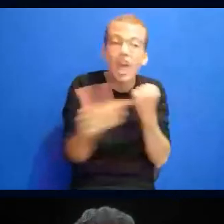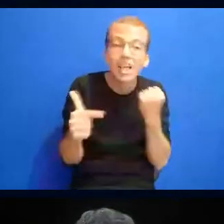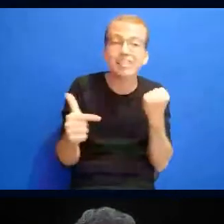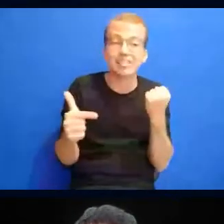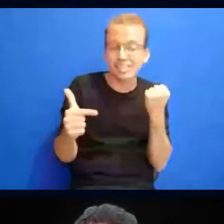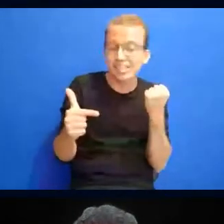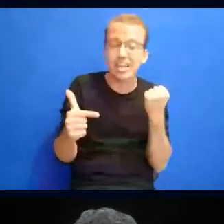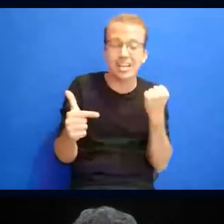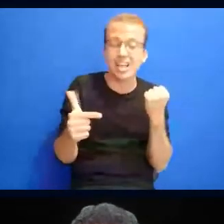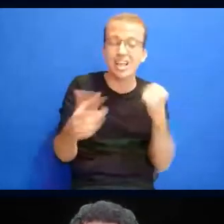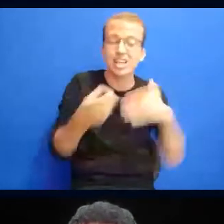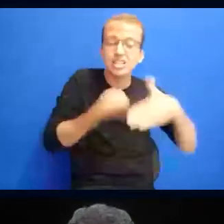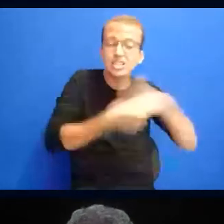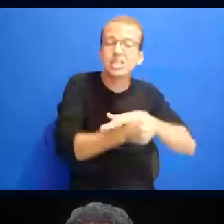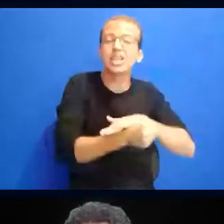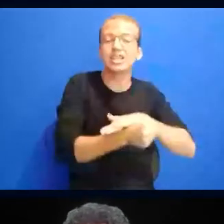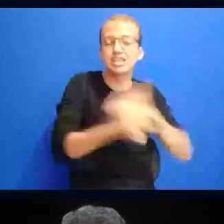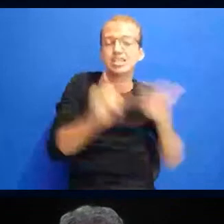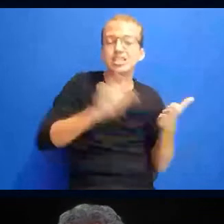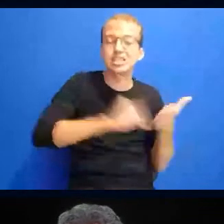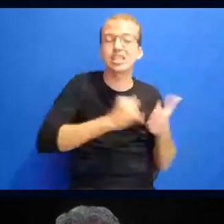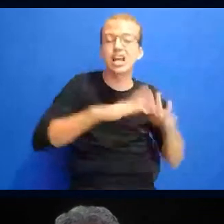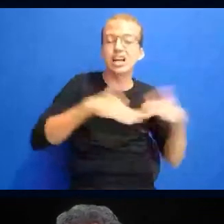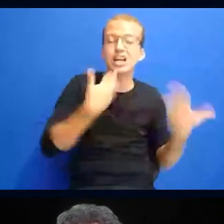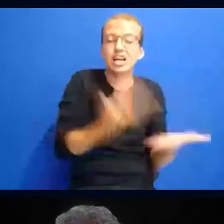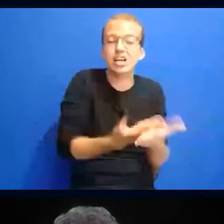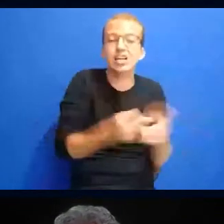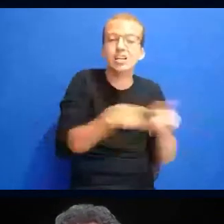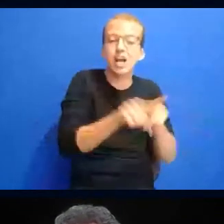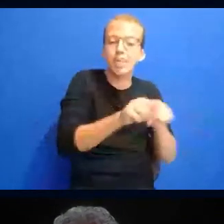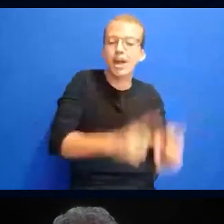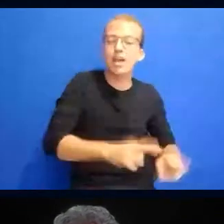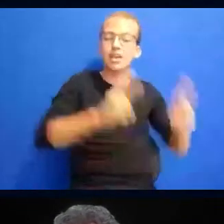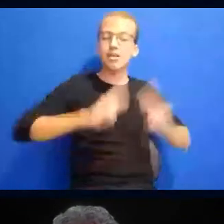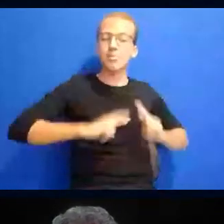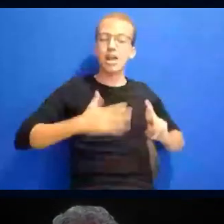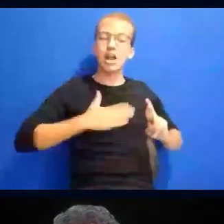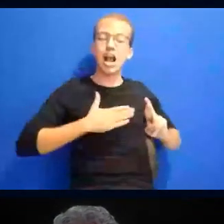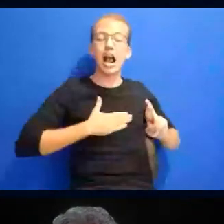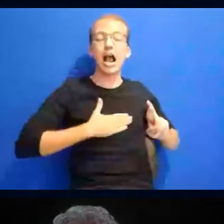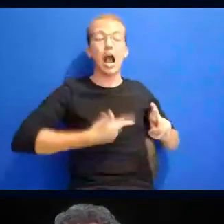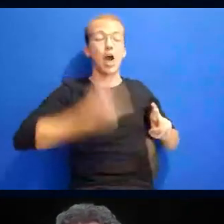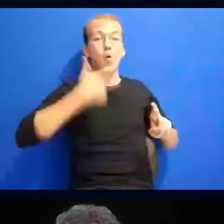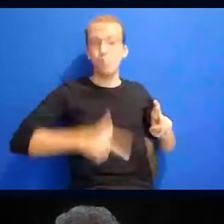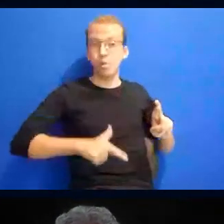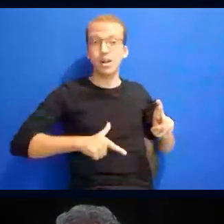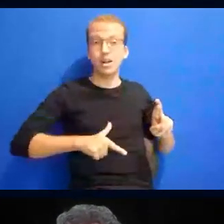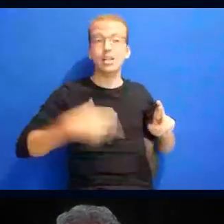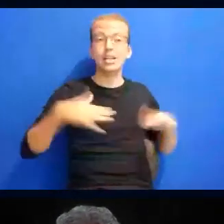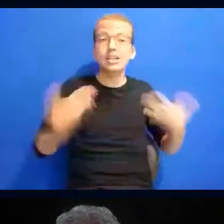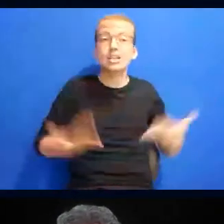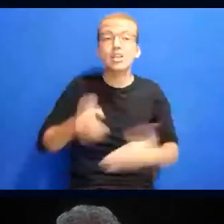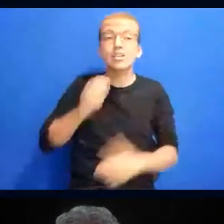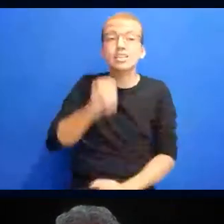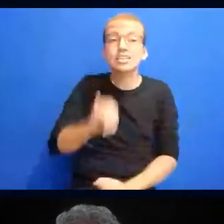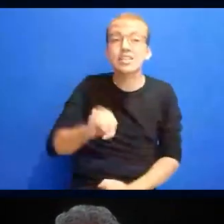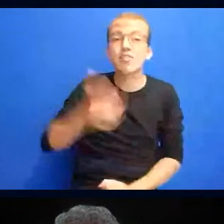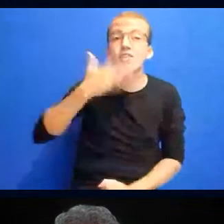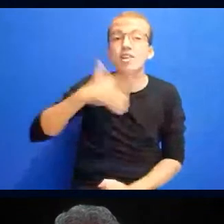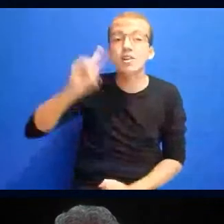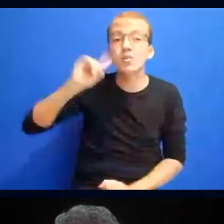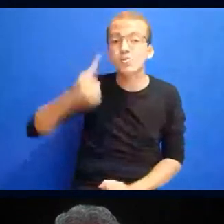o seu direito, à sua língua respeitada, por exemplo. Ou seja, eh, uma criança surda venezuelana que chega aqui sendo